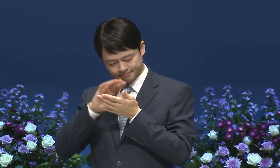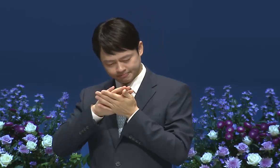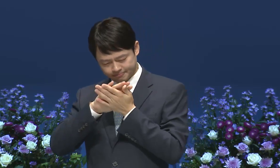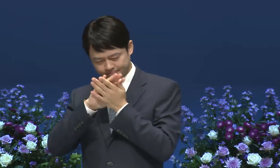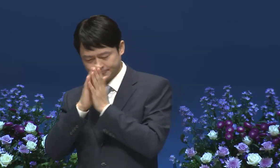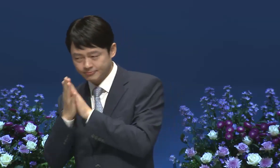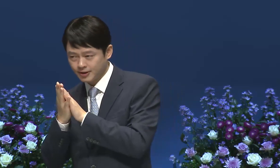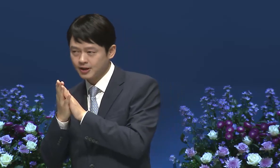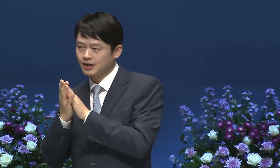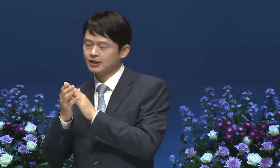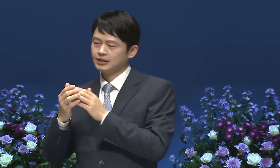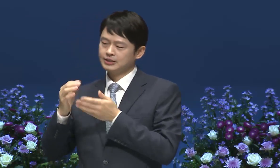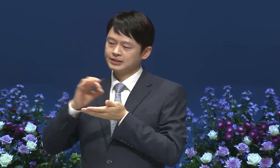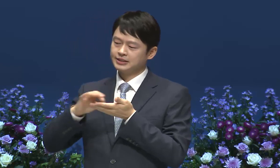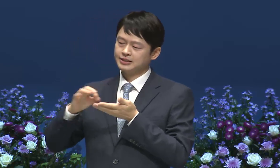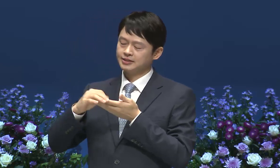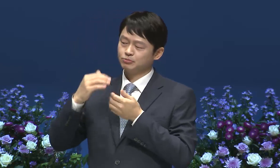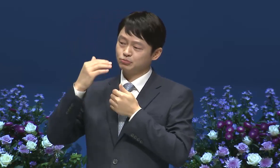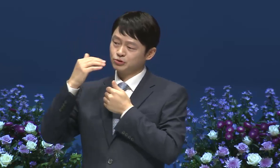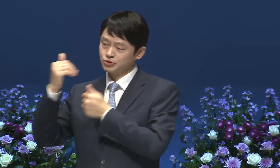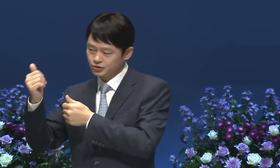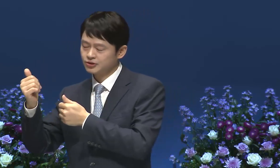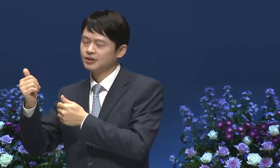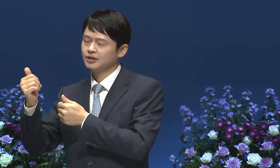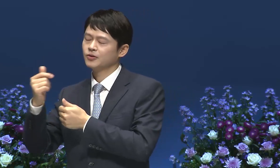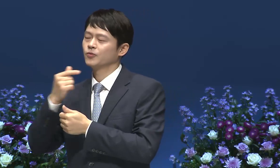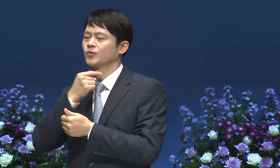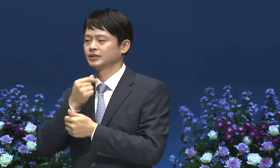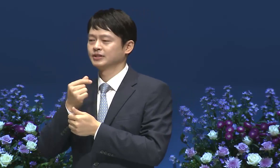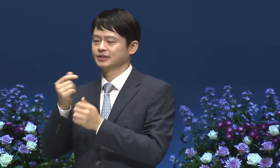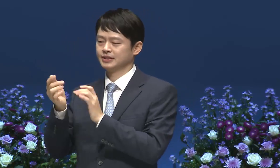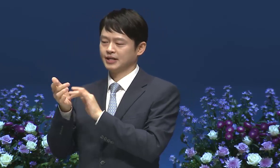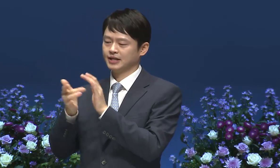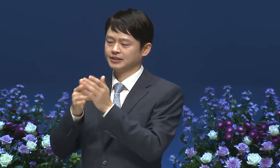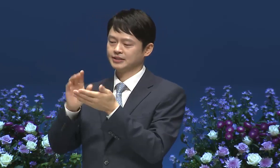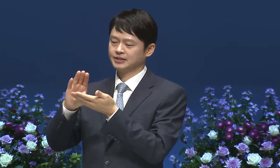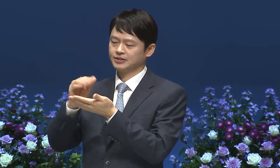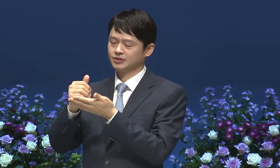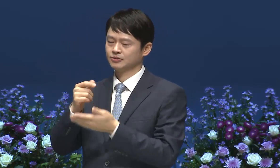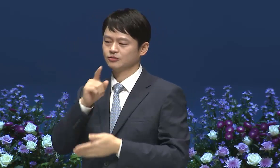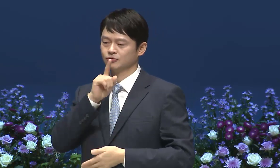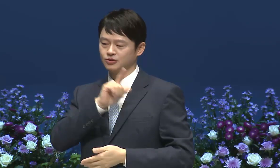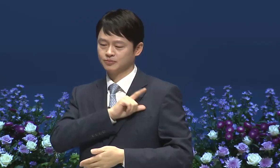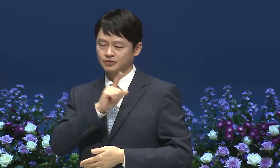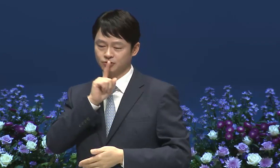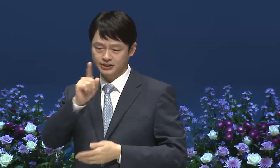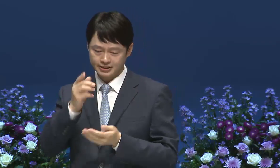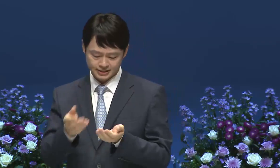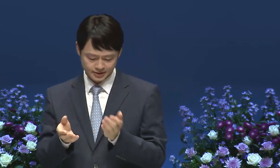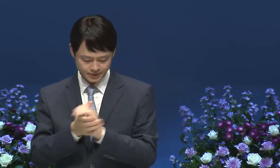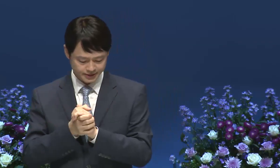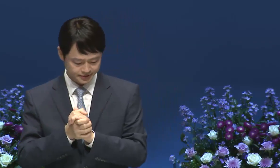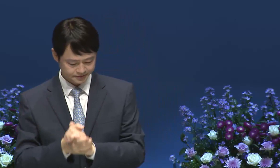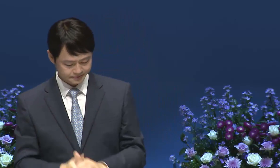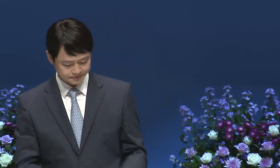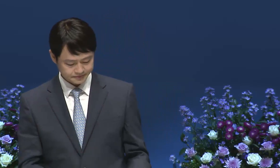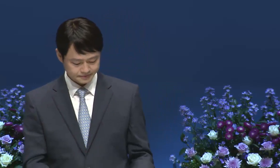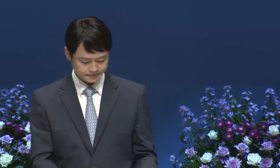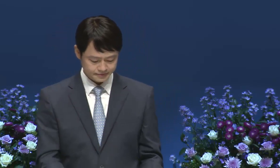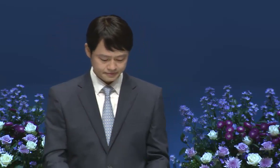그 속에서 하나님이 계획하신 그리고 하나님이 예비하신 제자가 되고 제자를 만나는